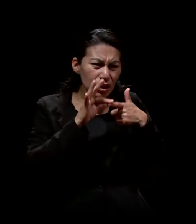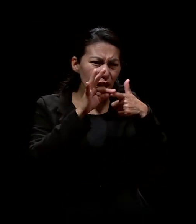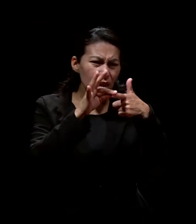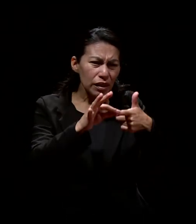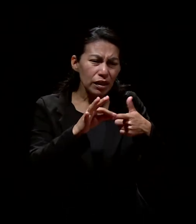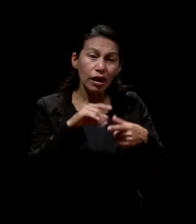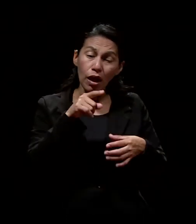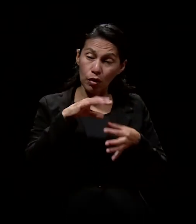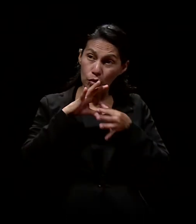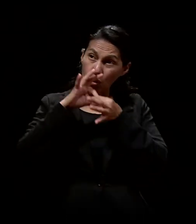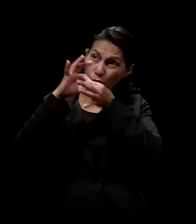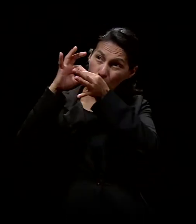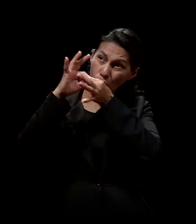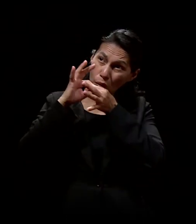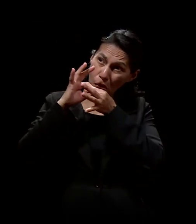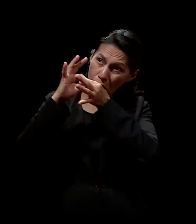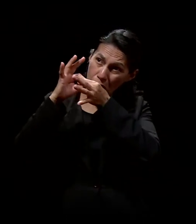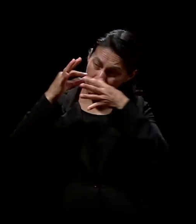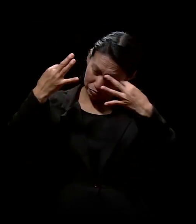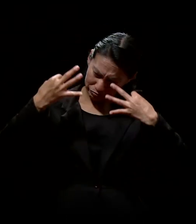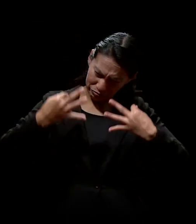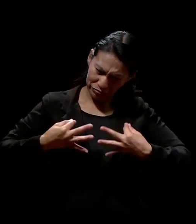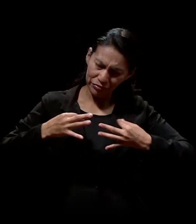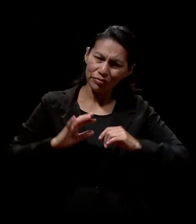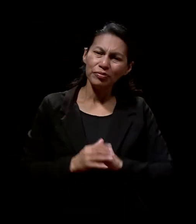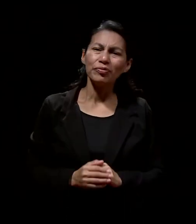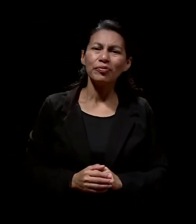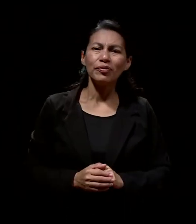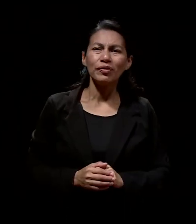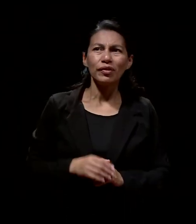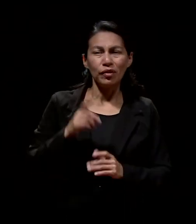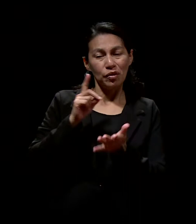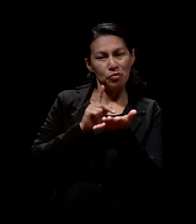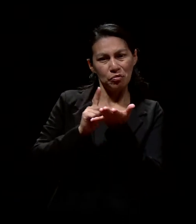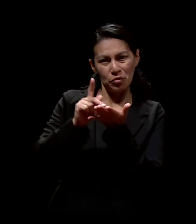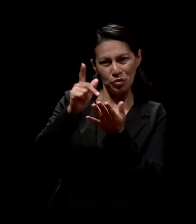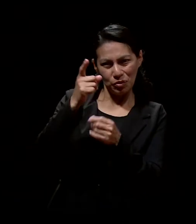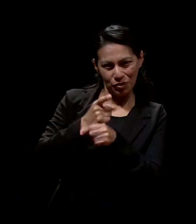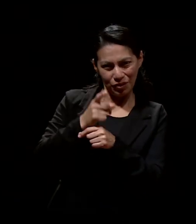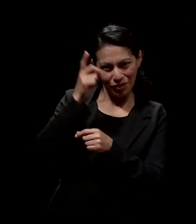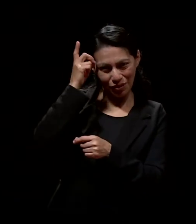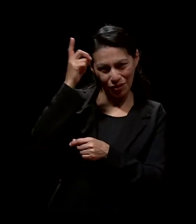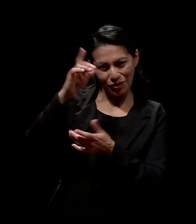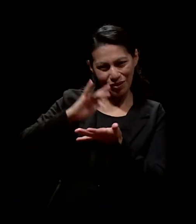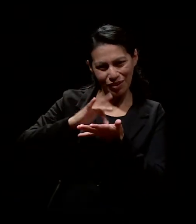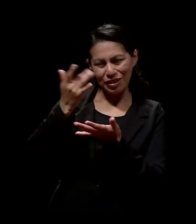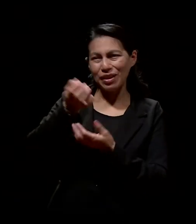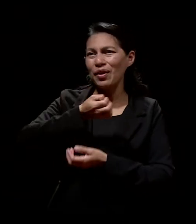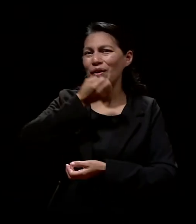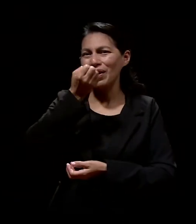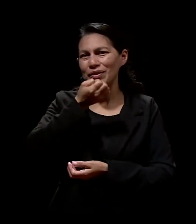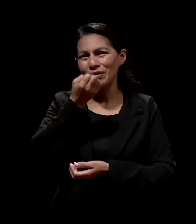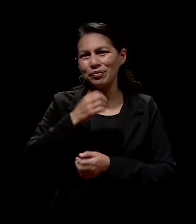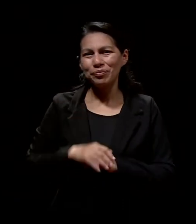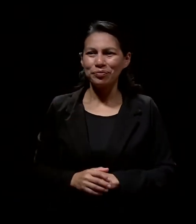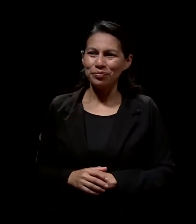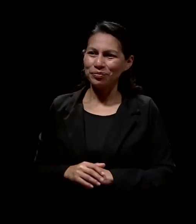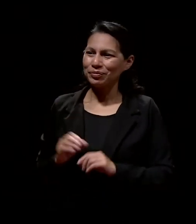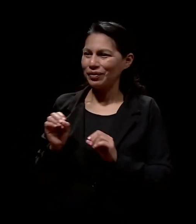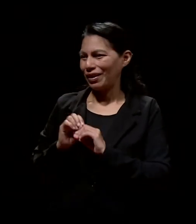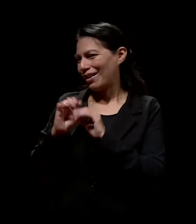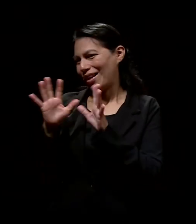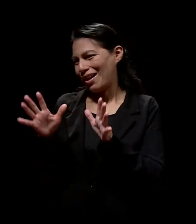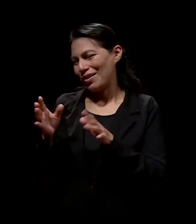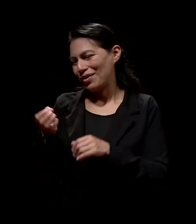vida, estás en sintonía, afinada, en armonía con la voluntad de Dios a través